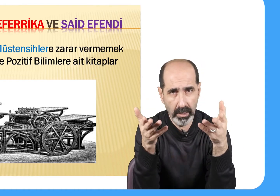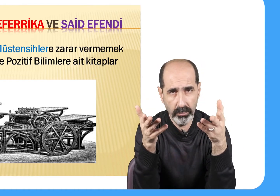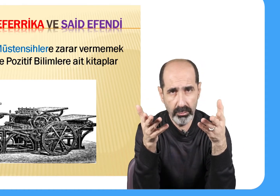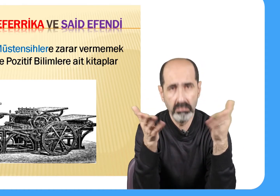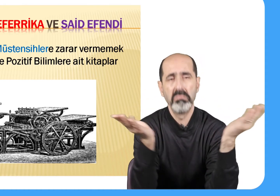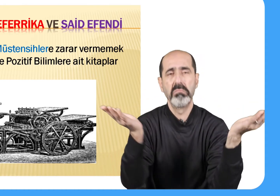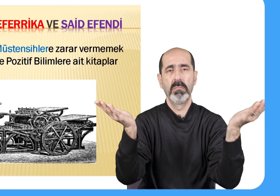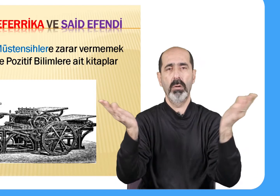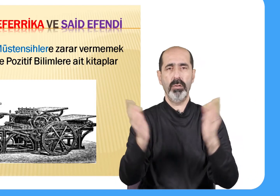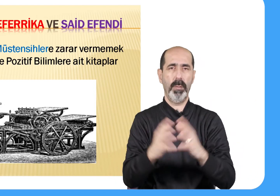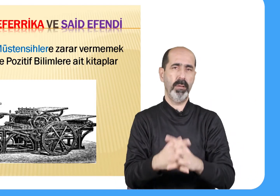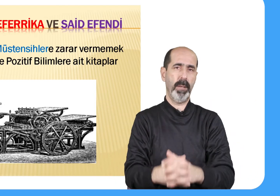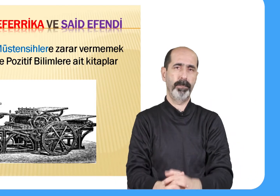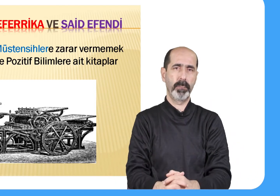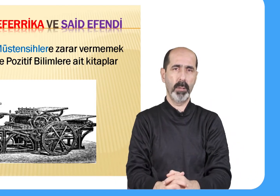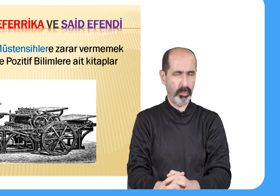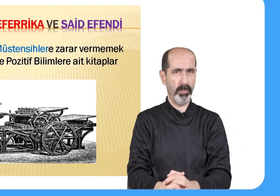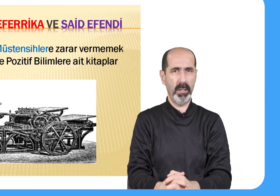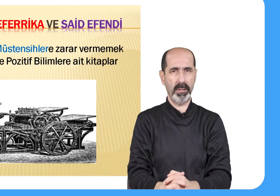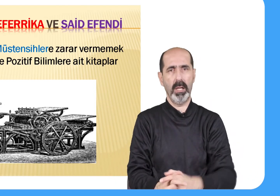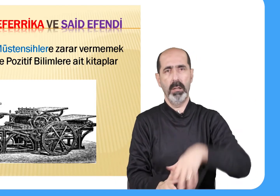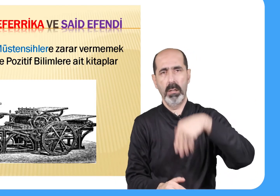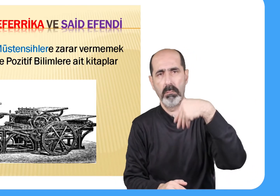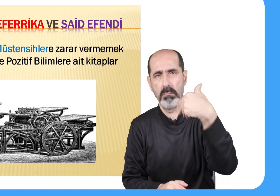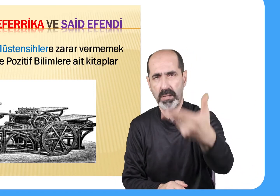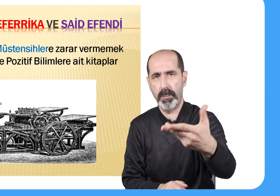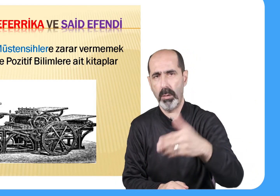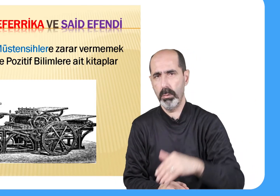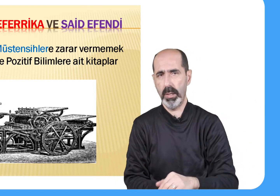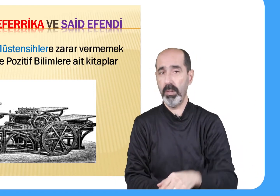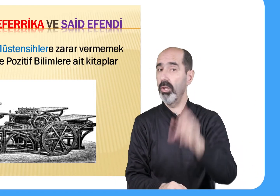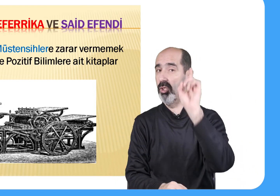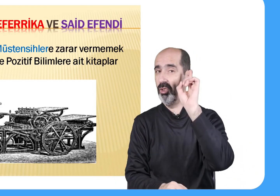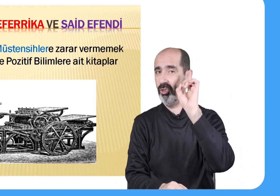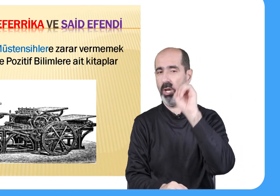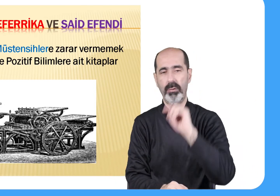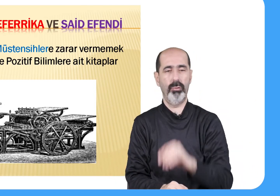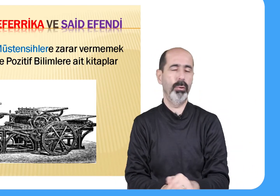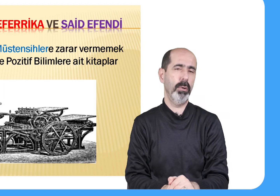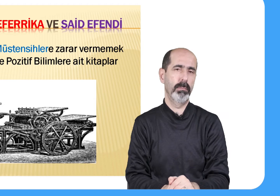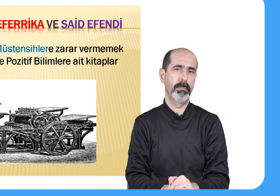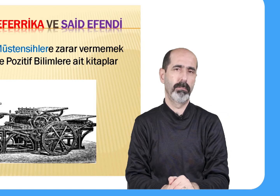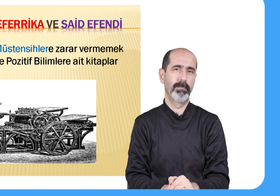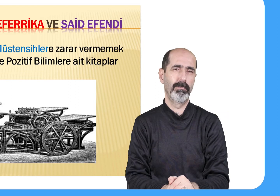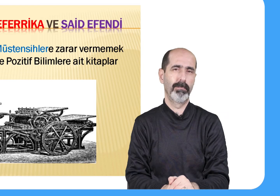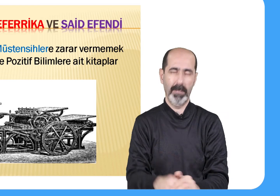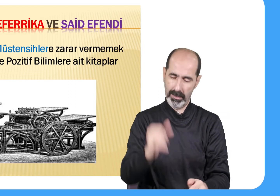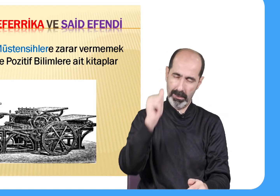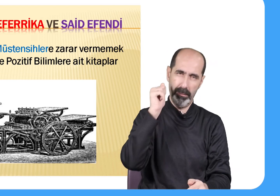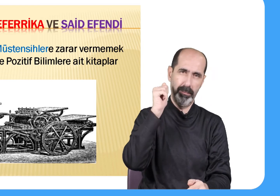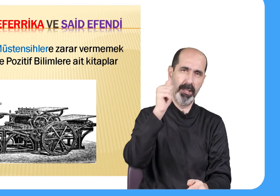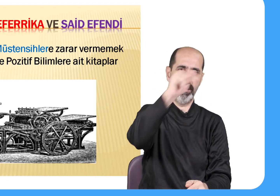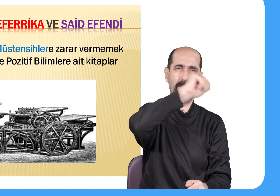katla vermiş Osmanlı'da Müslümanlar da matbaa kullanabilir şart şu